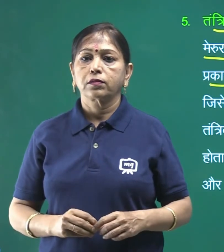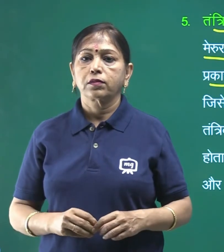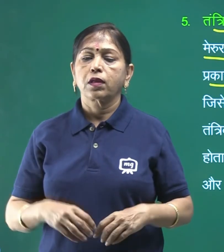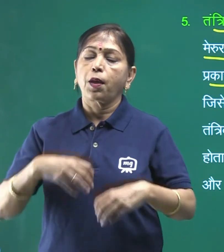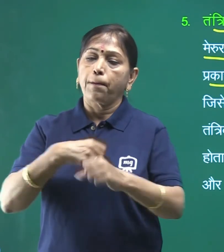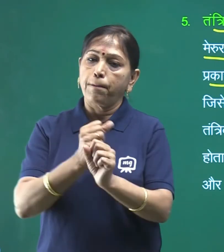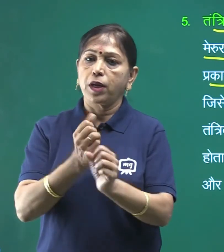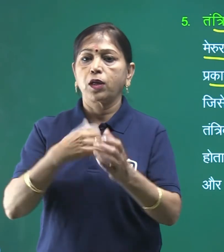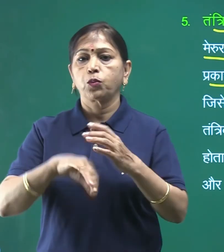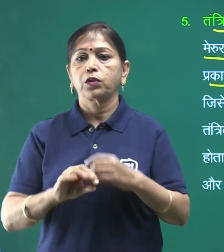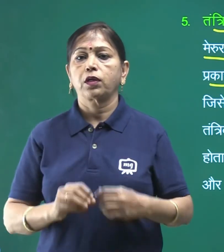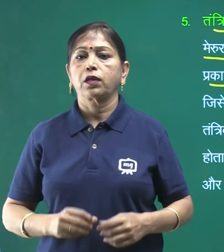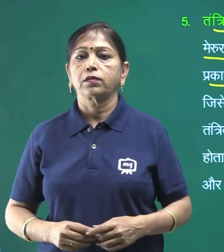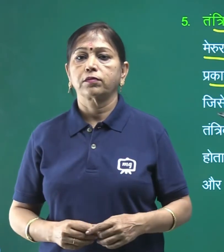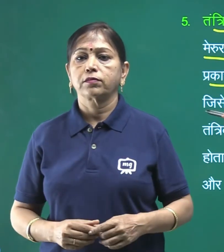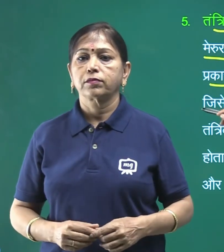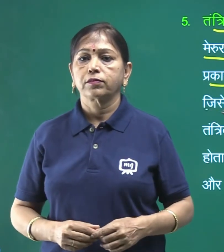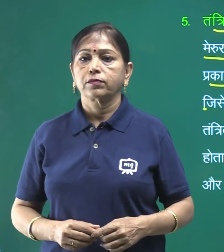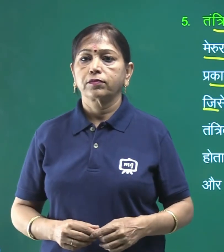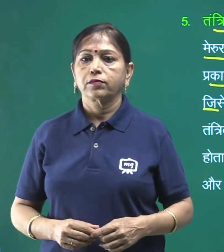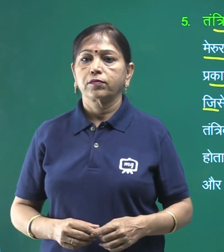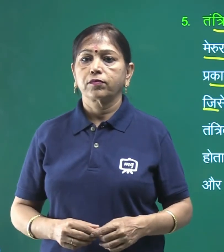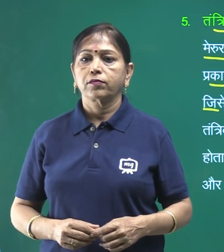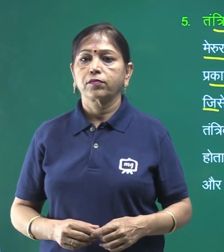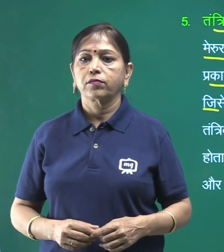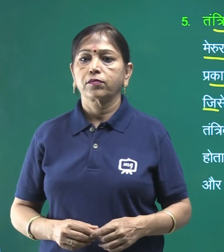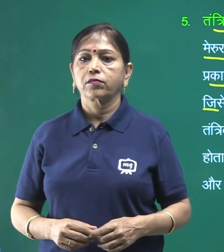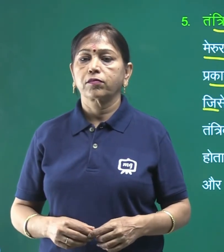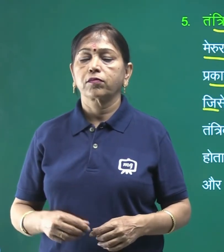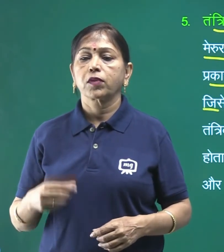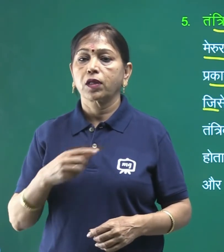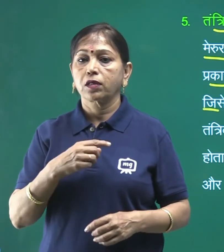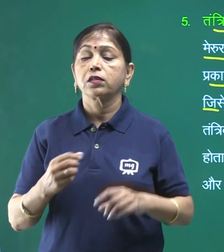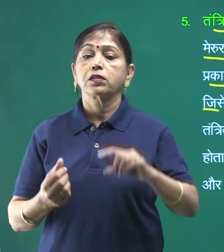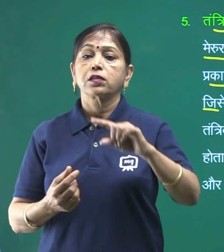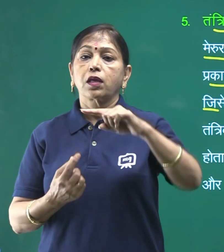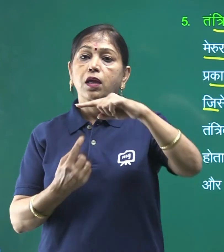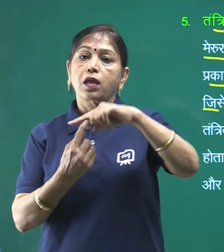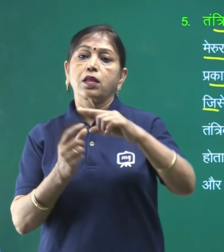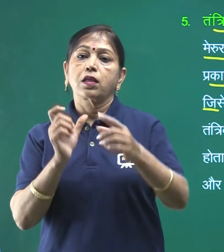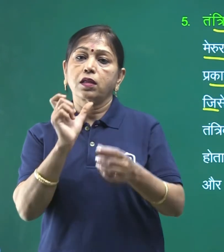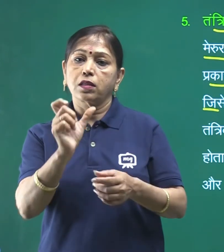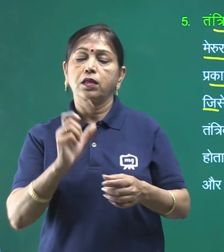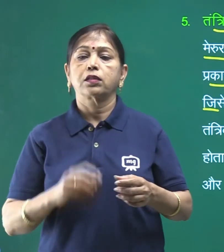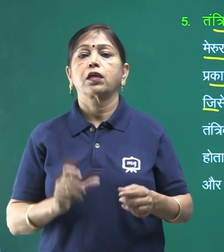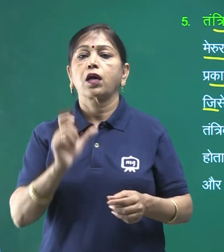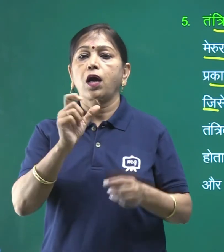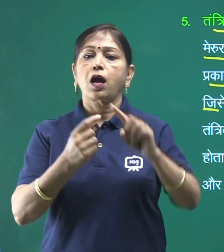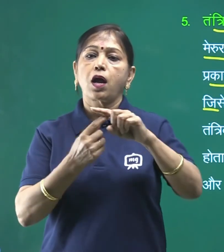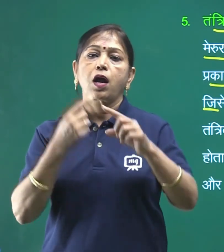बने होते हैं, जिसे तंत्रिका ऊतक कहते हैं।